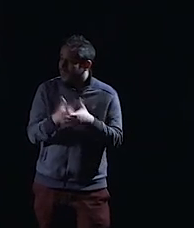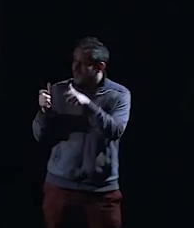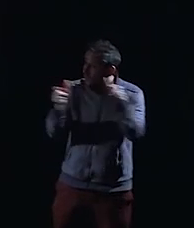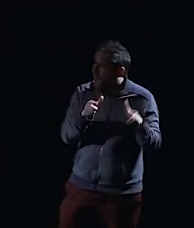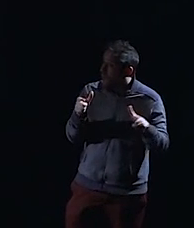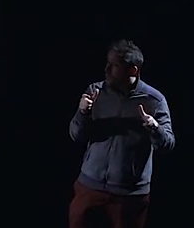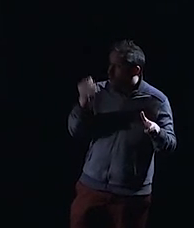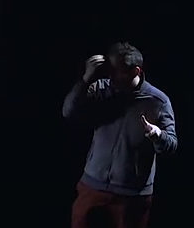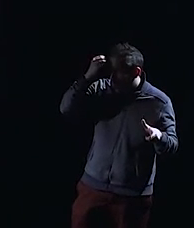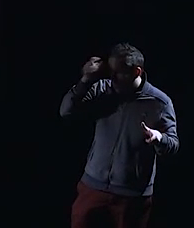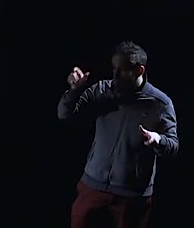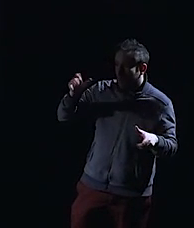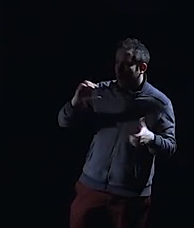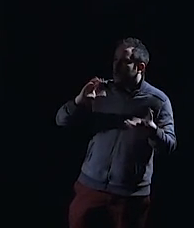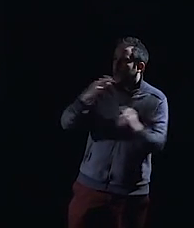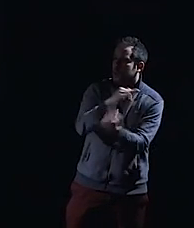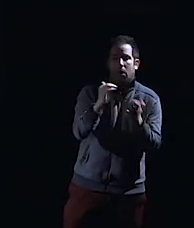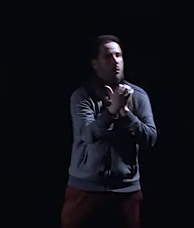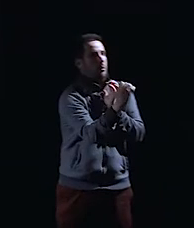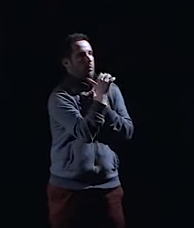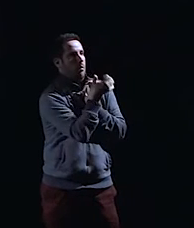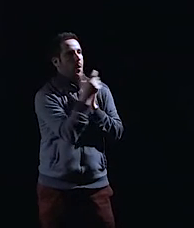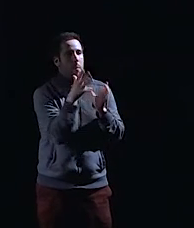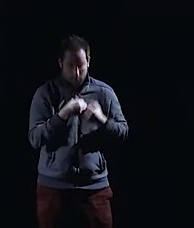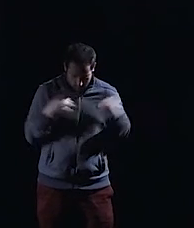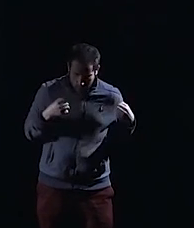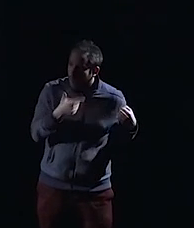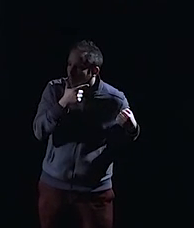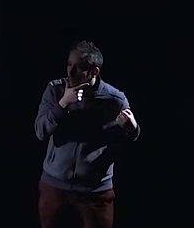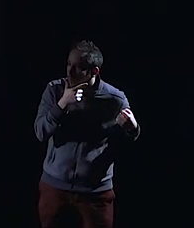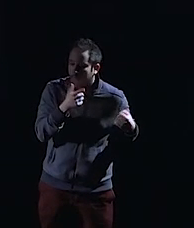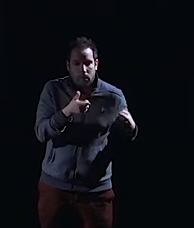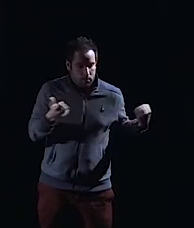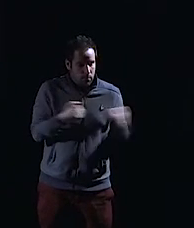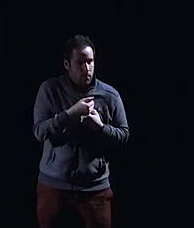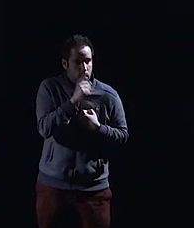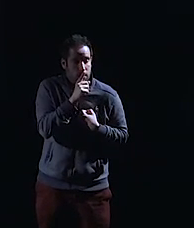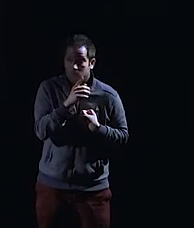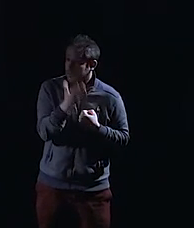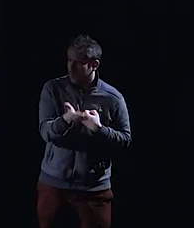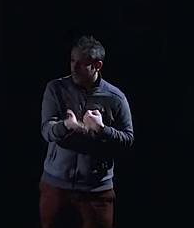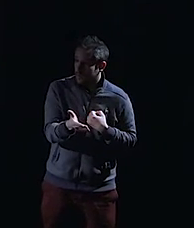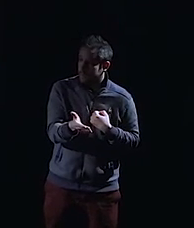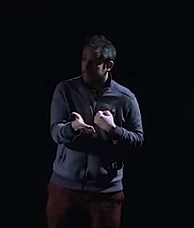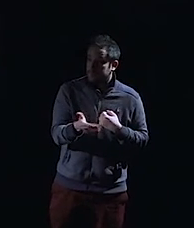C'est savoir qu'il y a une pression sociale pour dire quelque chose qui fait que tu peux pas le dire. C'est exactement ça.